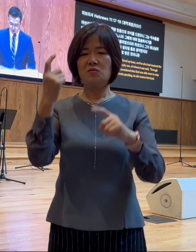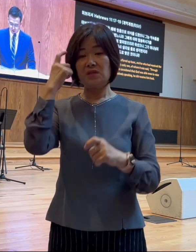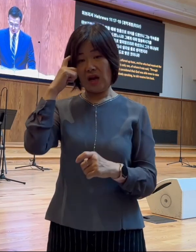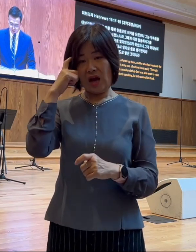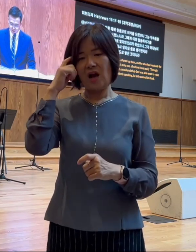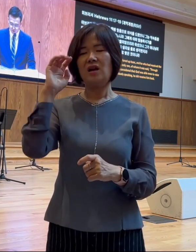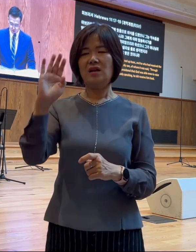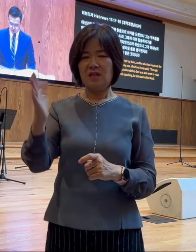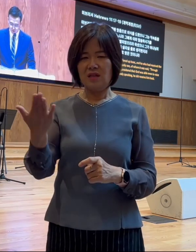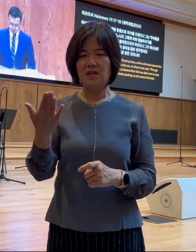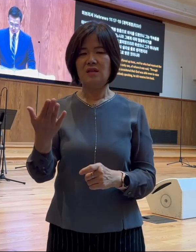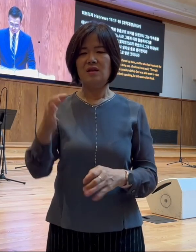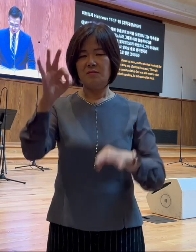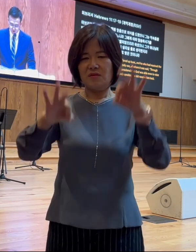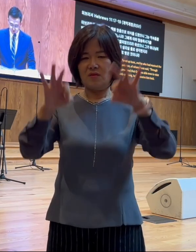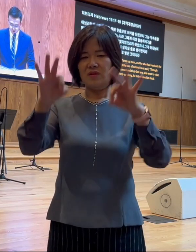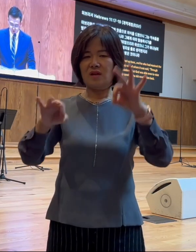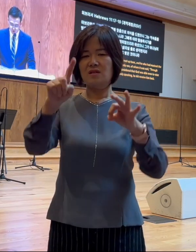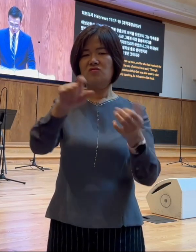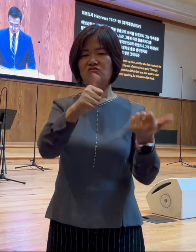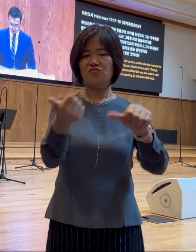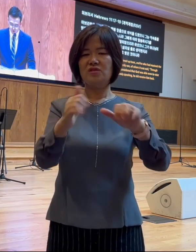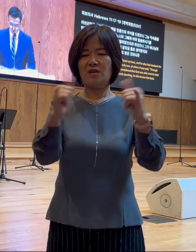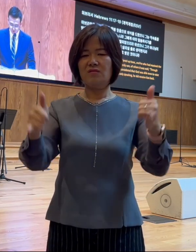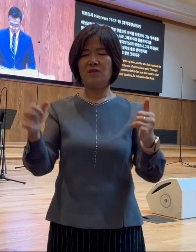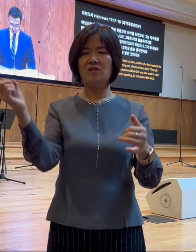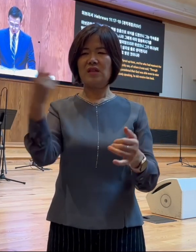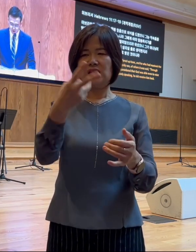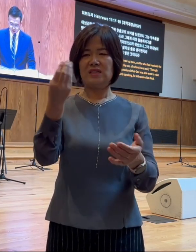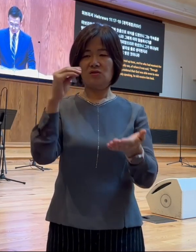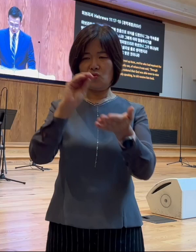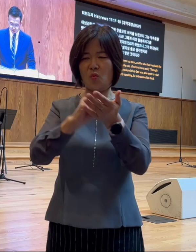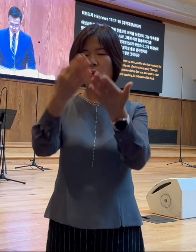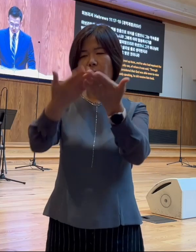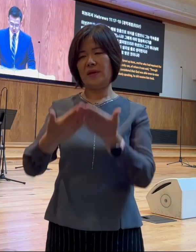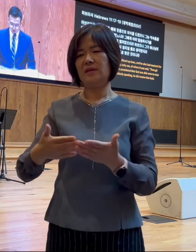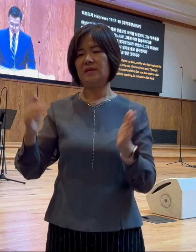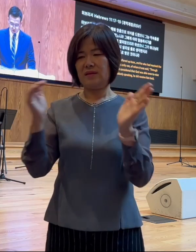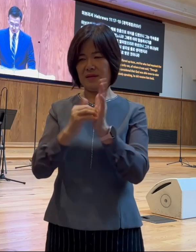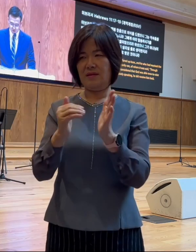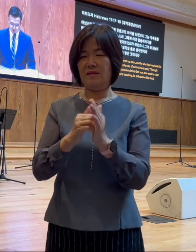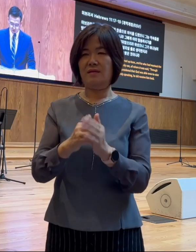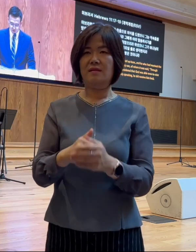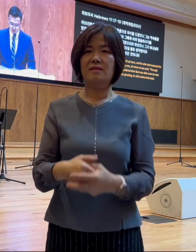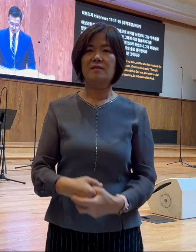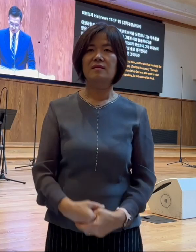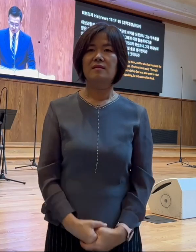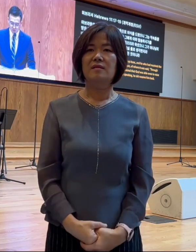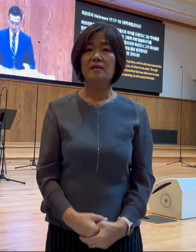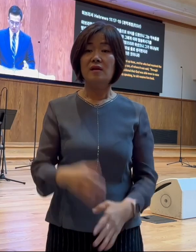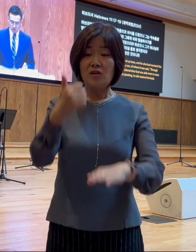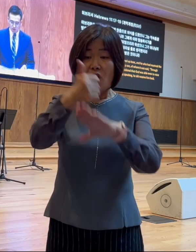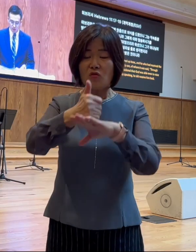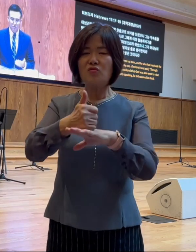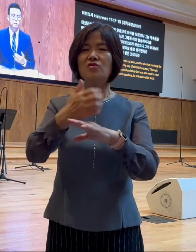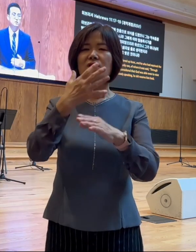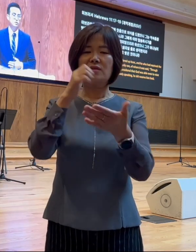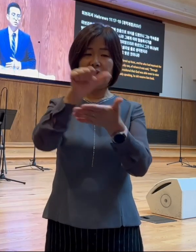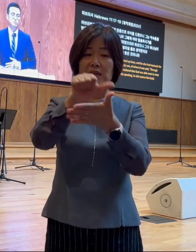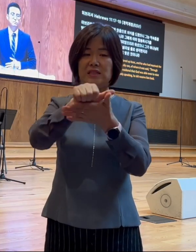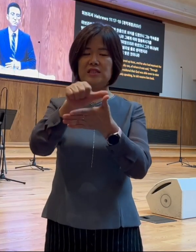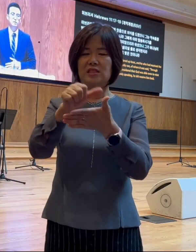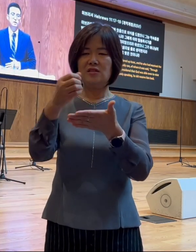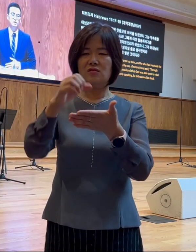생각한지라. 비유컨대 그를 죽은 자 가운데서 도로 받은 것이니라. 결국 아브라함은 이삭을 다시 받은